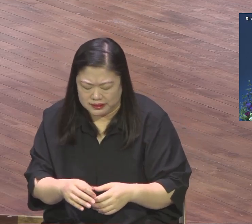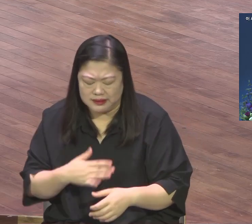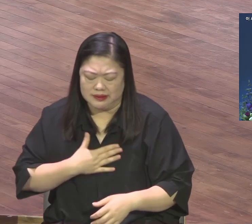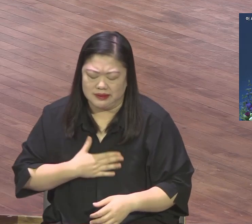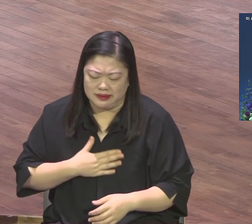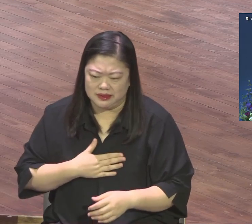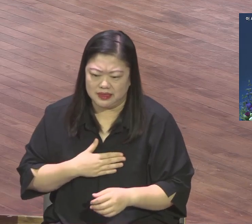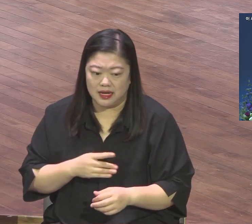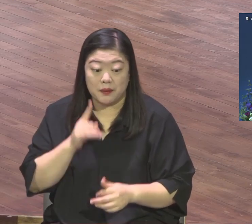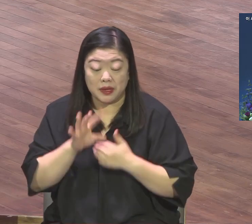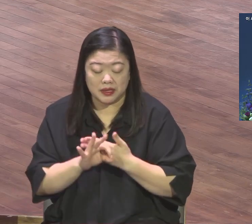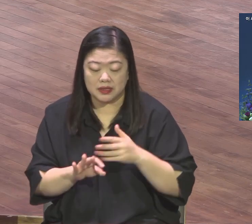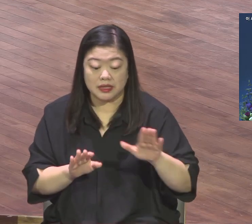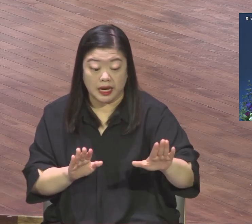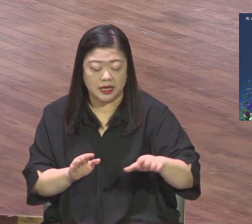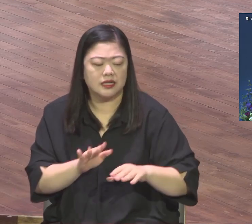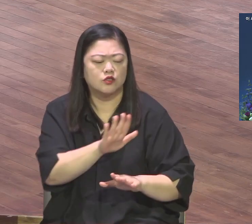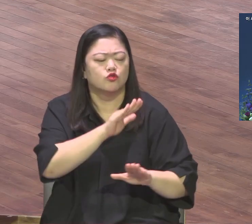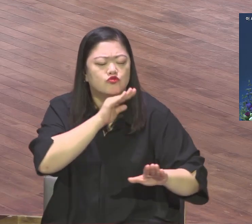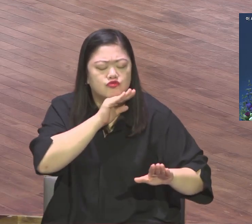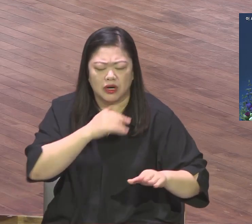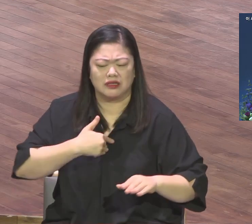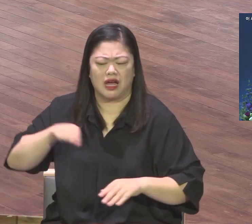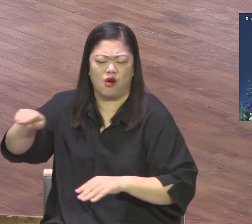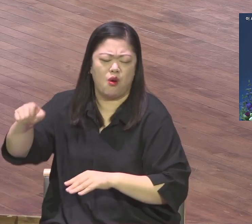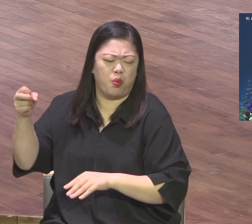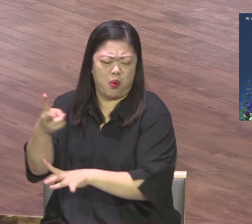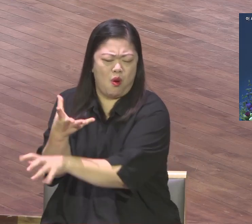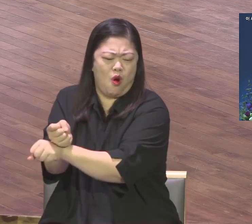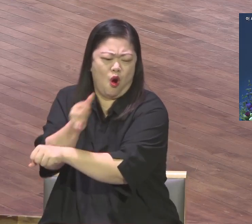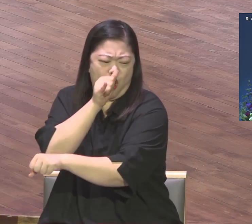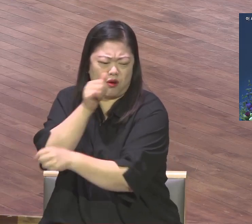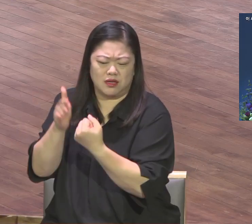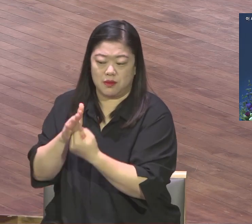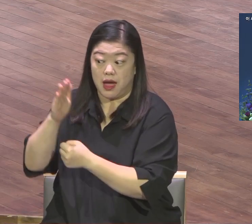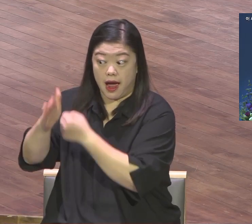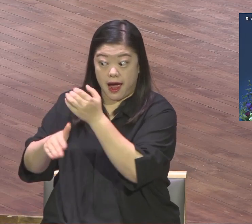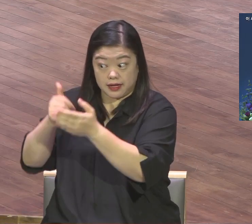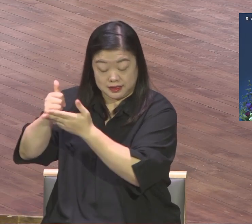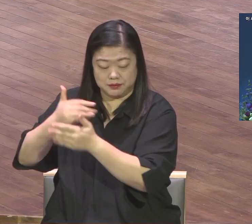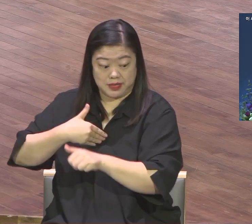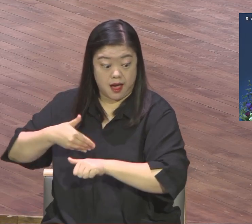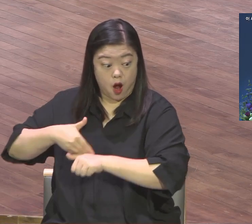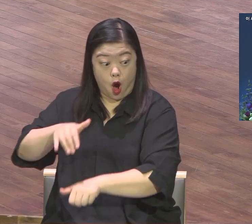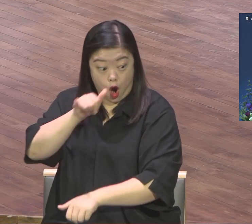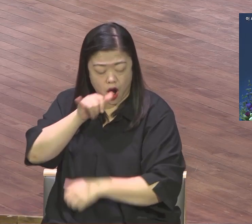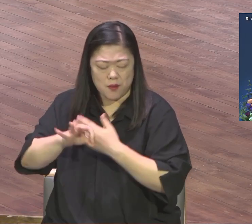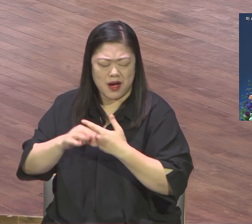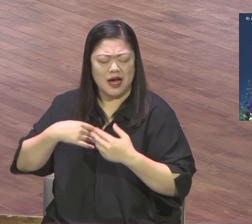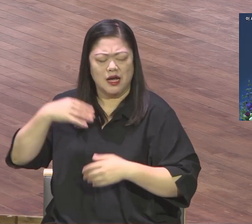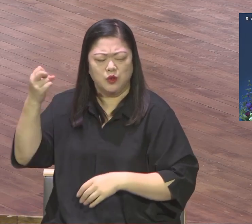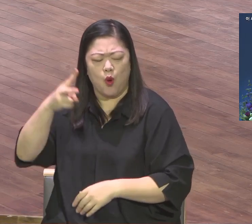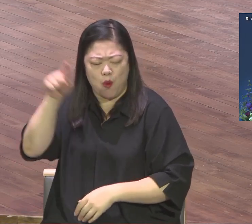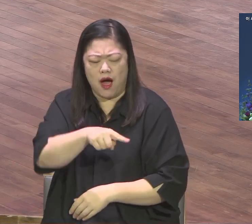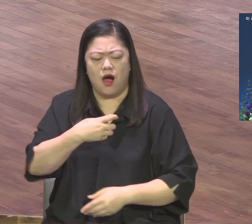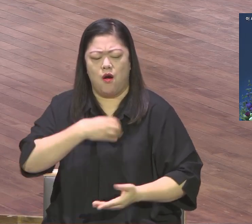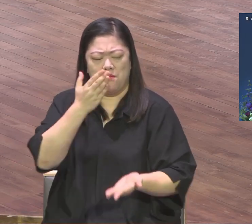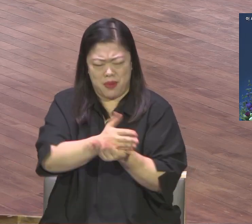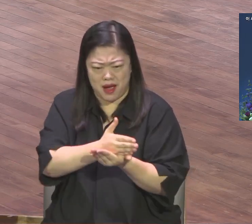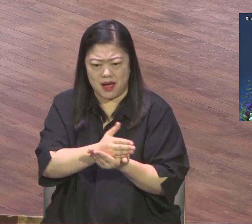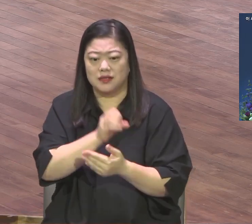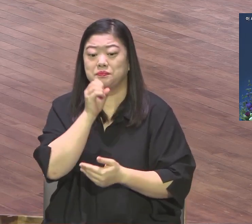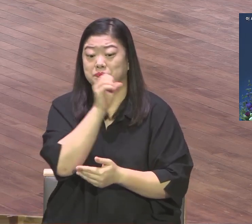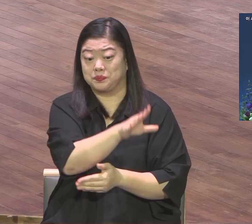뜻이라고 하면 내가 다시 에베소 오겠다라는 그러한 말씀을 하고 떠났어요. 그리고 브리스가 부부만